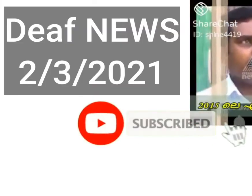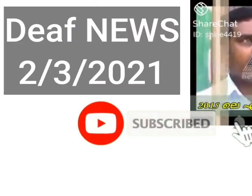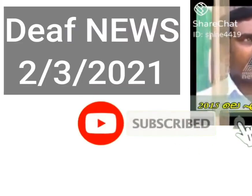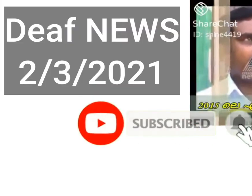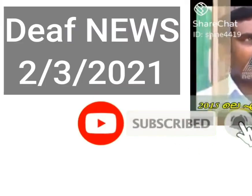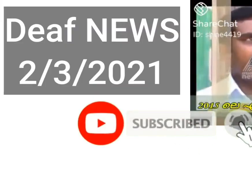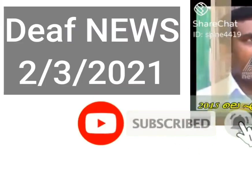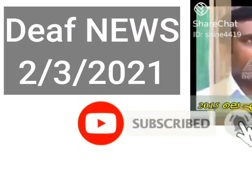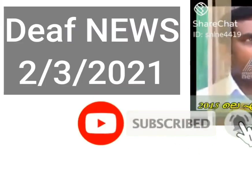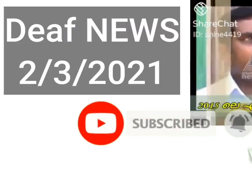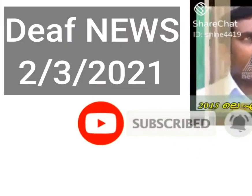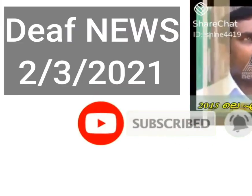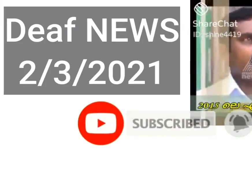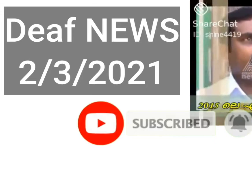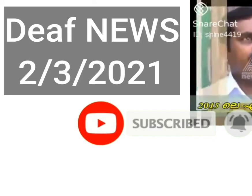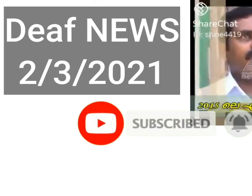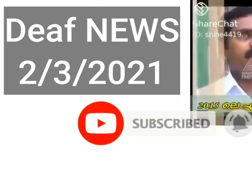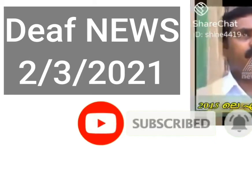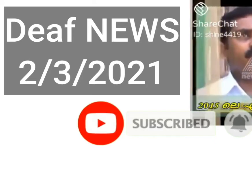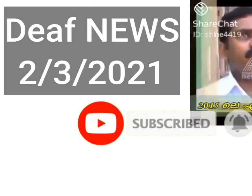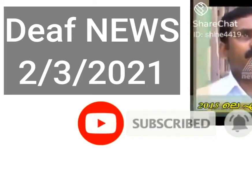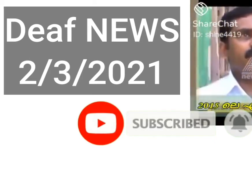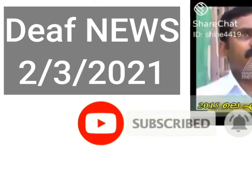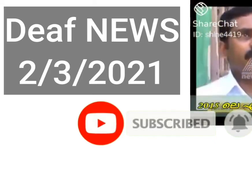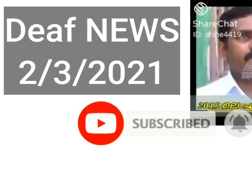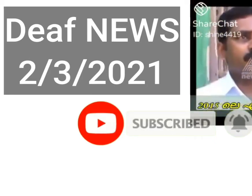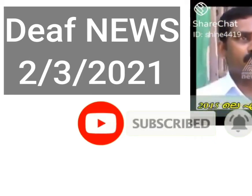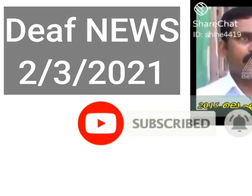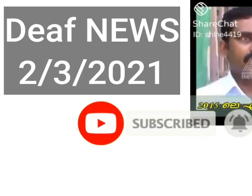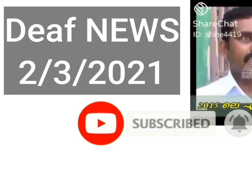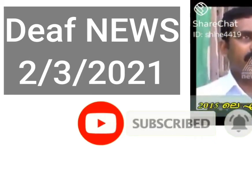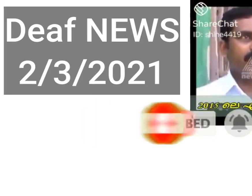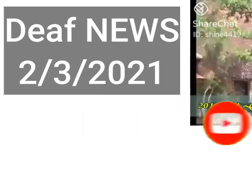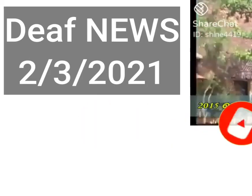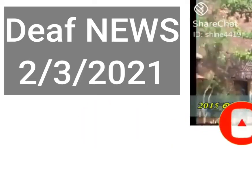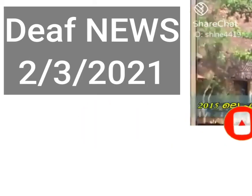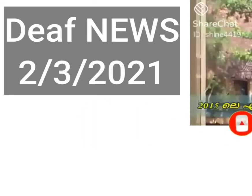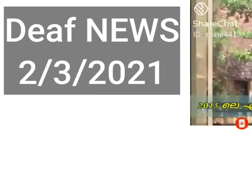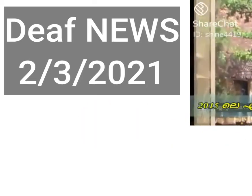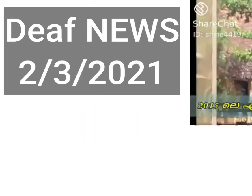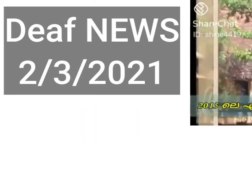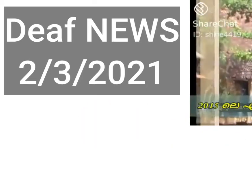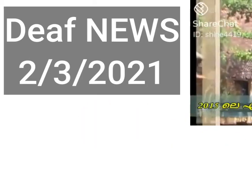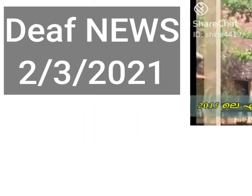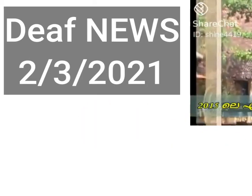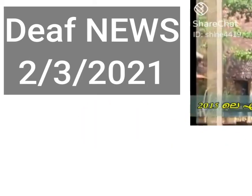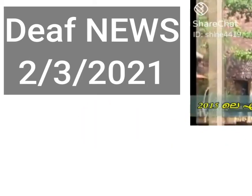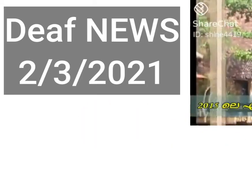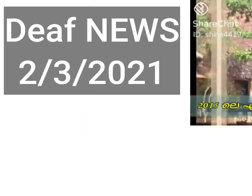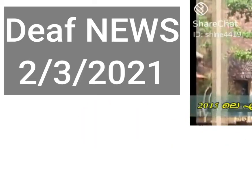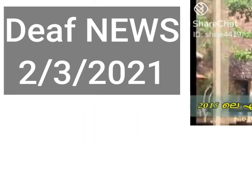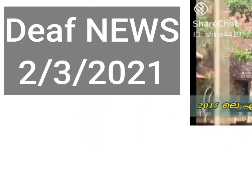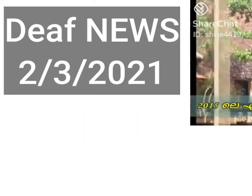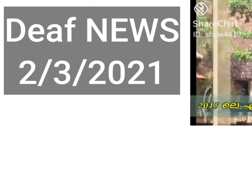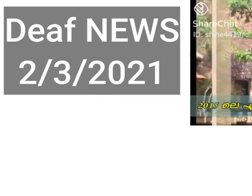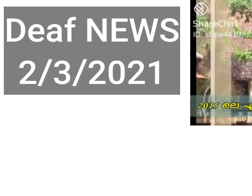കാരണങ്ങൾ കൊണ്ട് ഈ സ്കൂളിനോട് ഒരു വിവേചനം പുലർത്തുന്നു എന്ന് എനിക്ക് പലപ്പോഴും തോന്നിയിട്ടുണ്ട്. മെച്ചപ്പെട്ട പഠന നിലവാരമുണ്ടെങ്കിലും അടിസ്ഥാന സൗകര്യങ്ങളുടെ അഭാവം